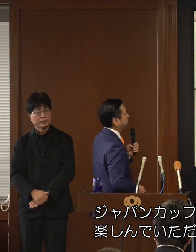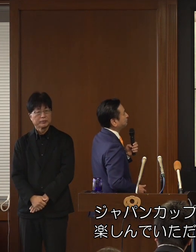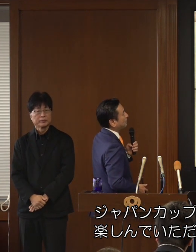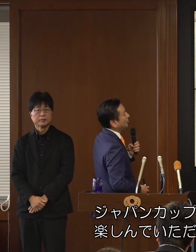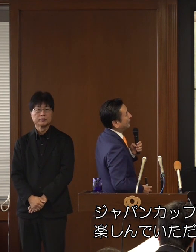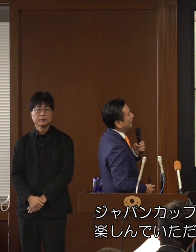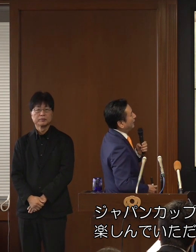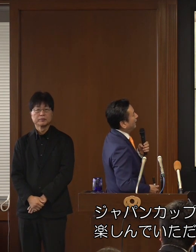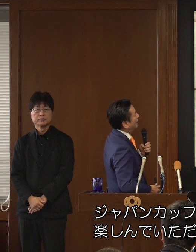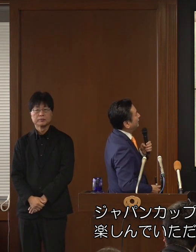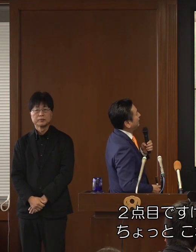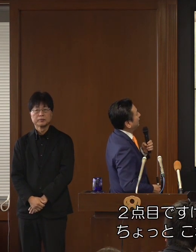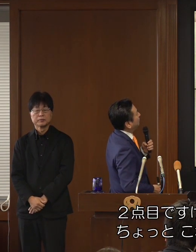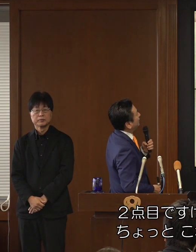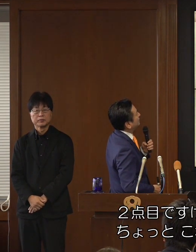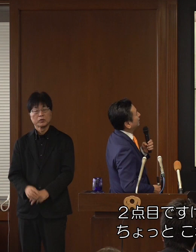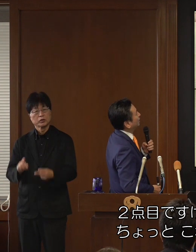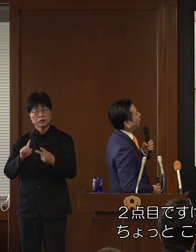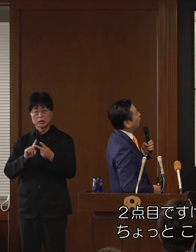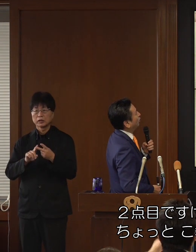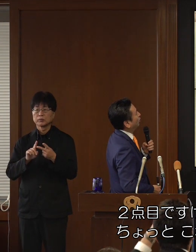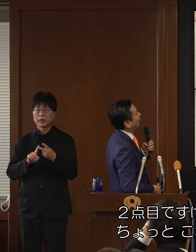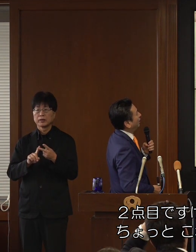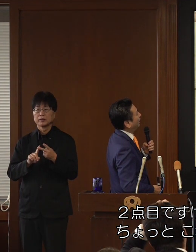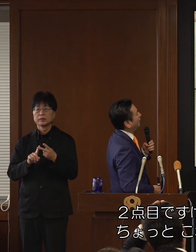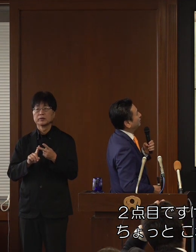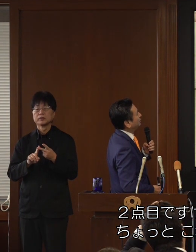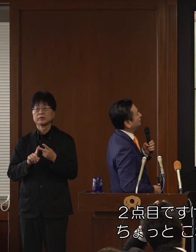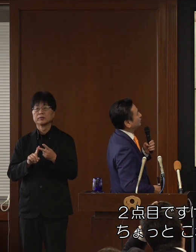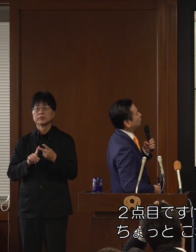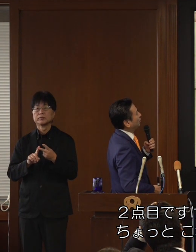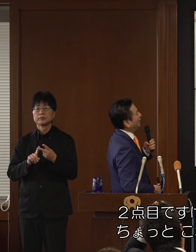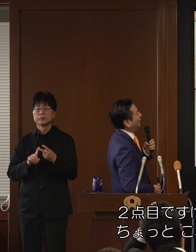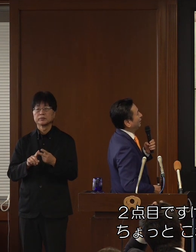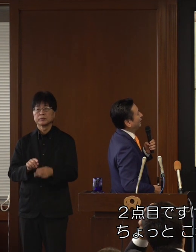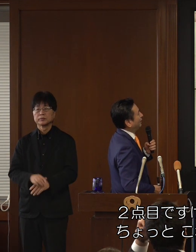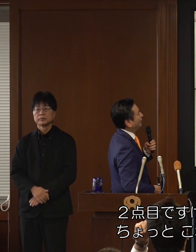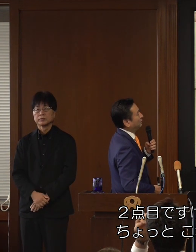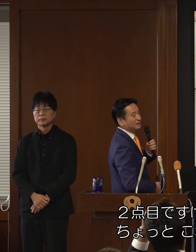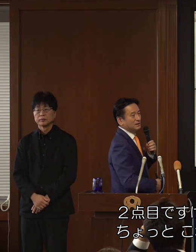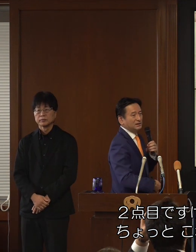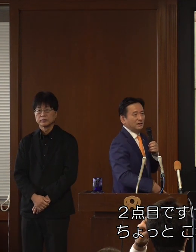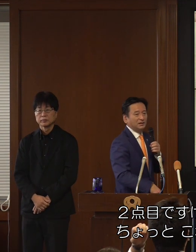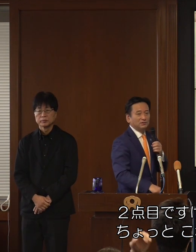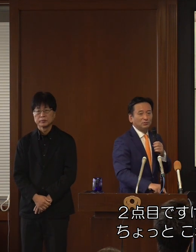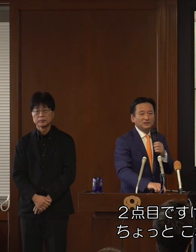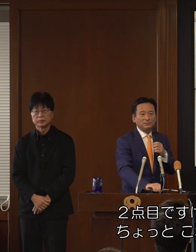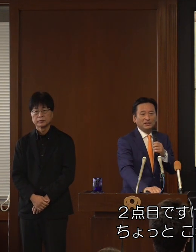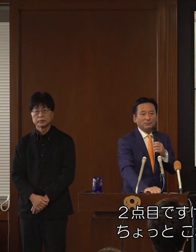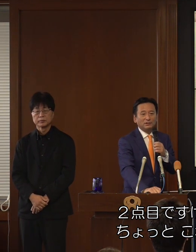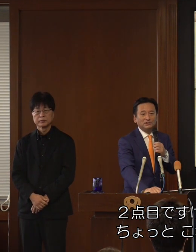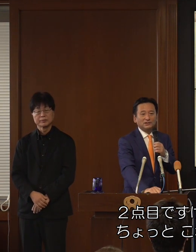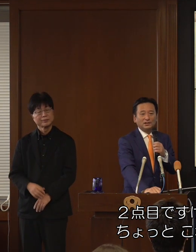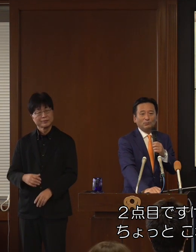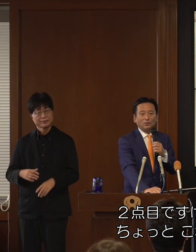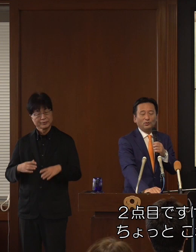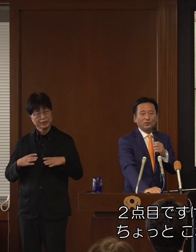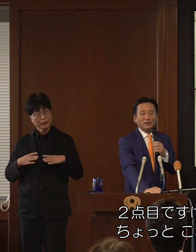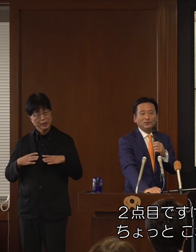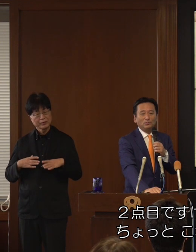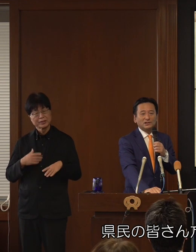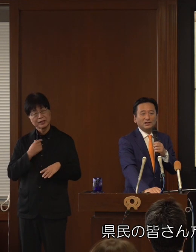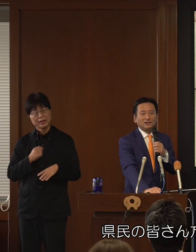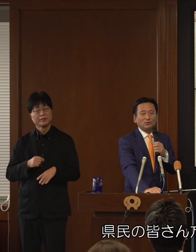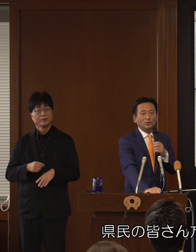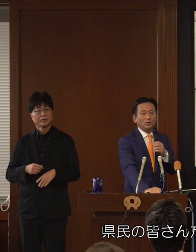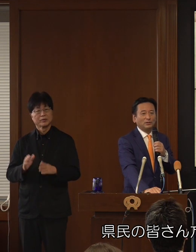はい。2点目ですけれども、まあ、ちょっとこれ、まあ、ちょっと自慢でもあるんですけれども、